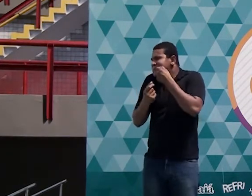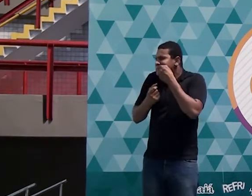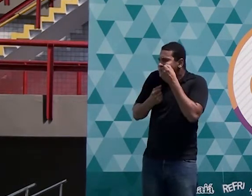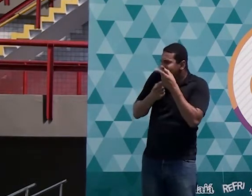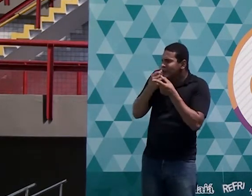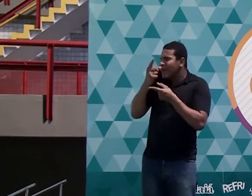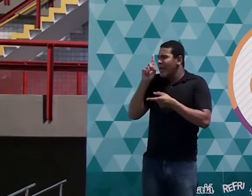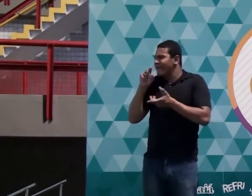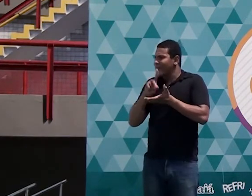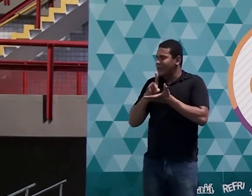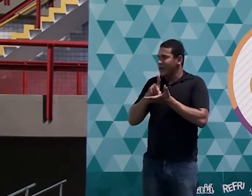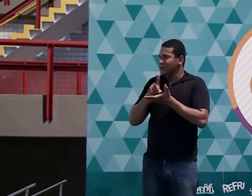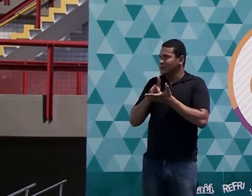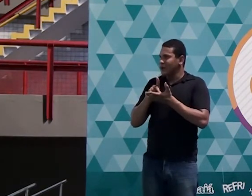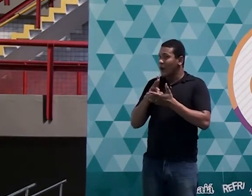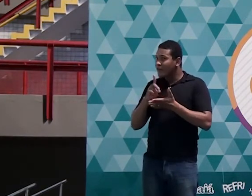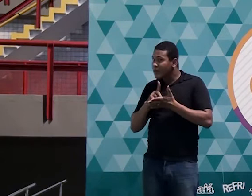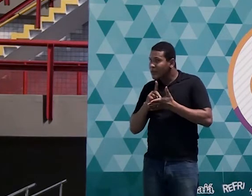é massa, né não?